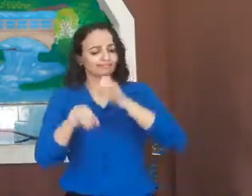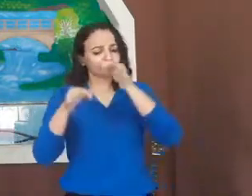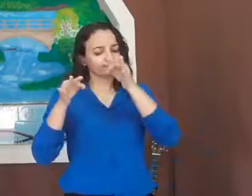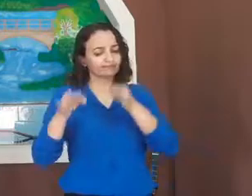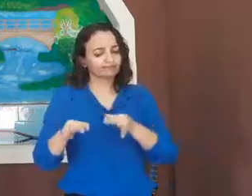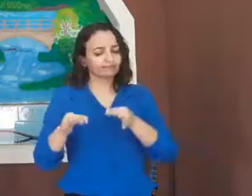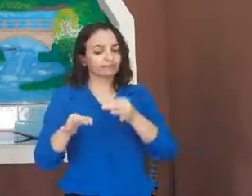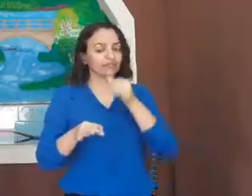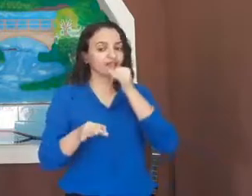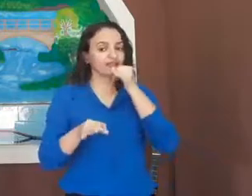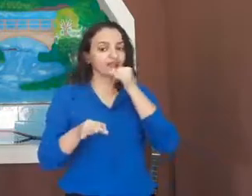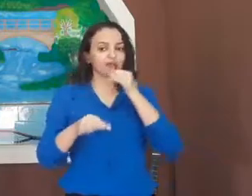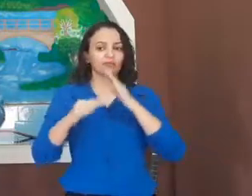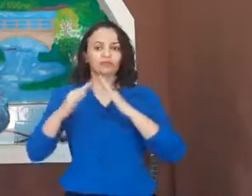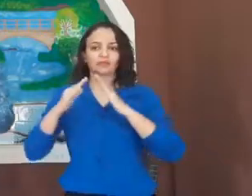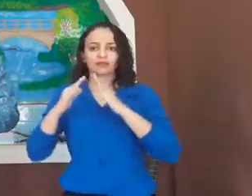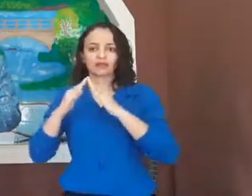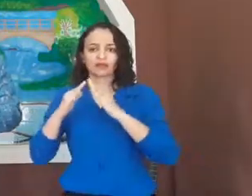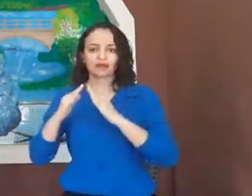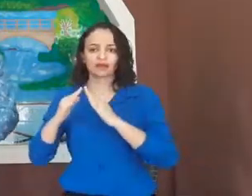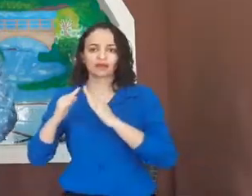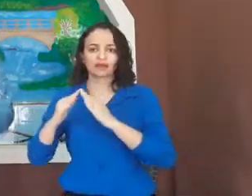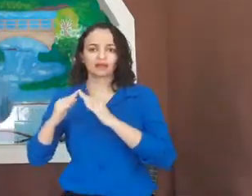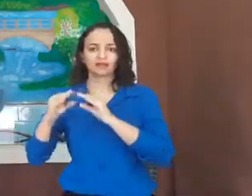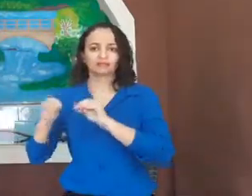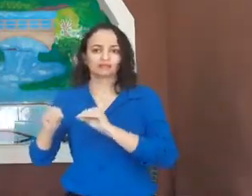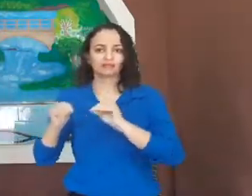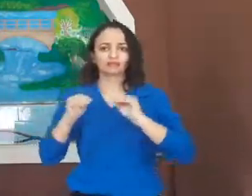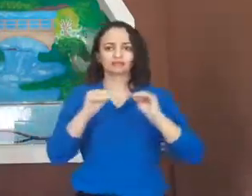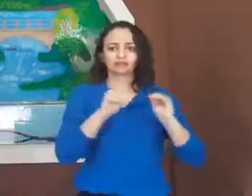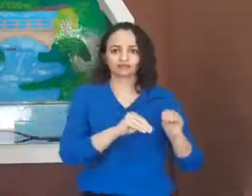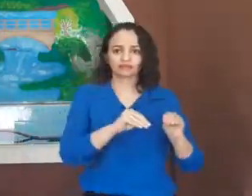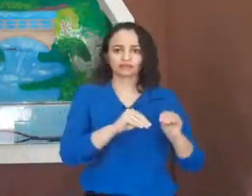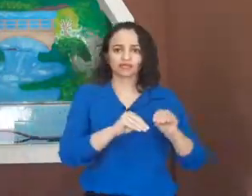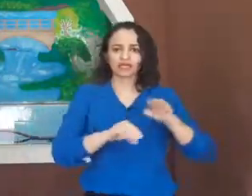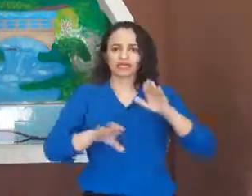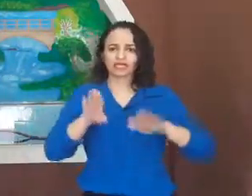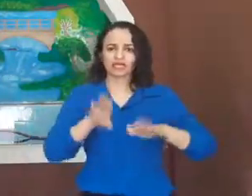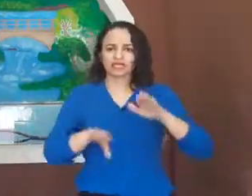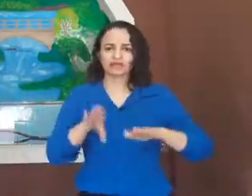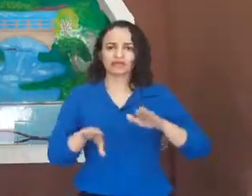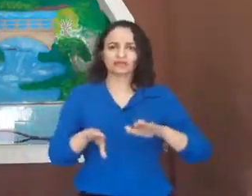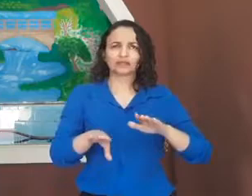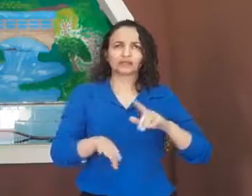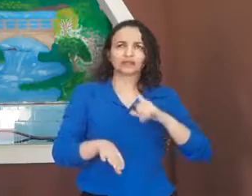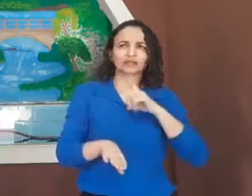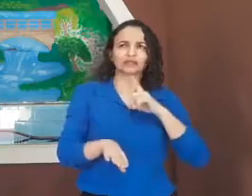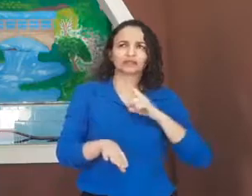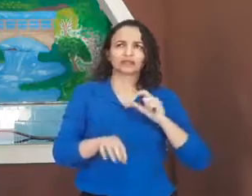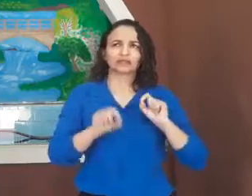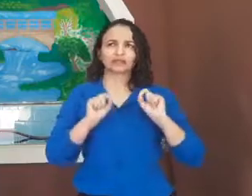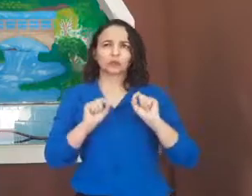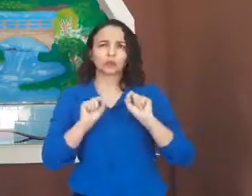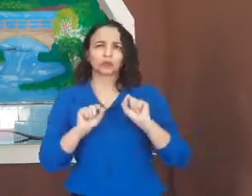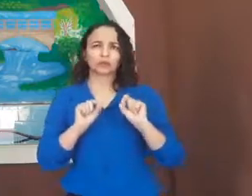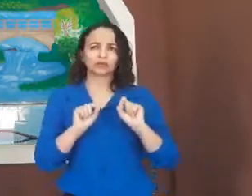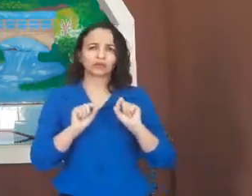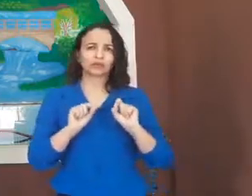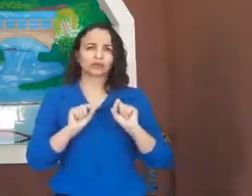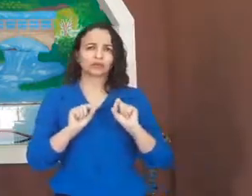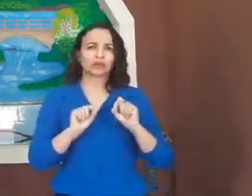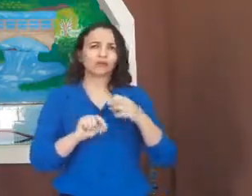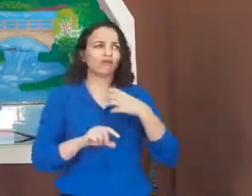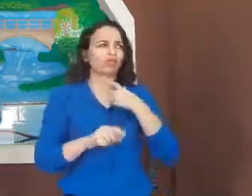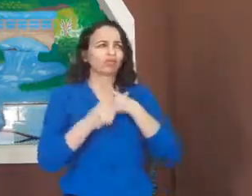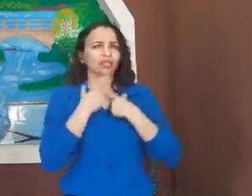Mudança de local. Às vezes nós temos, tiro por mim mesmo, às vezes já tive, né? E às vezes ainda tenho